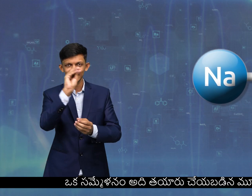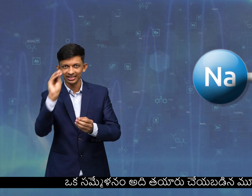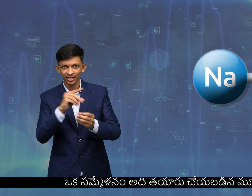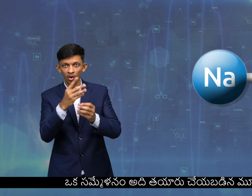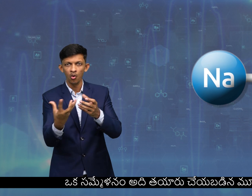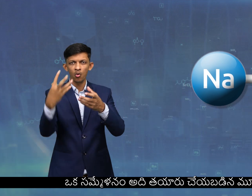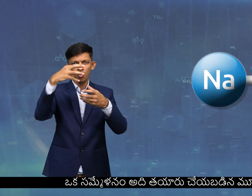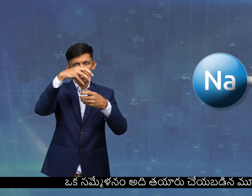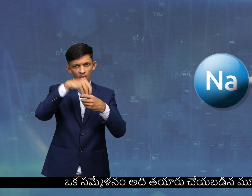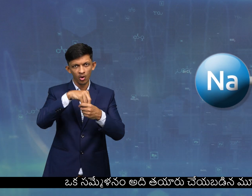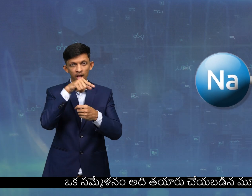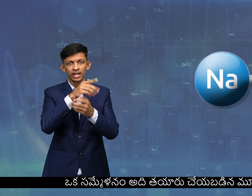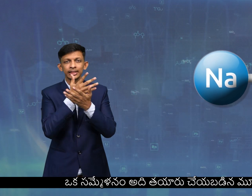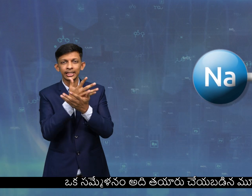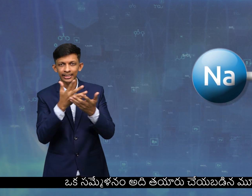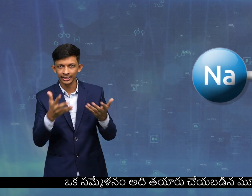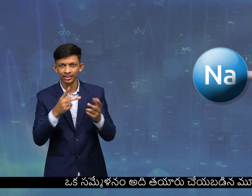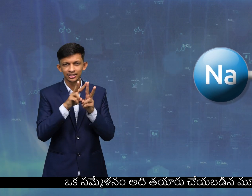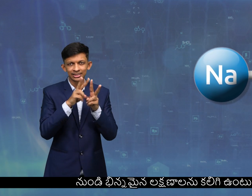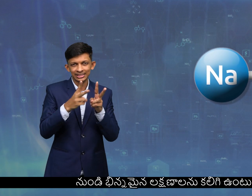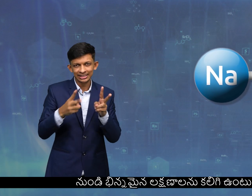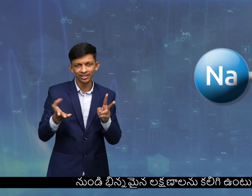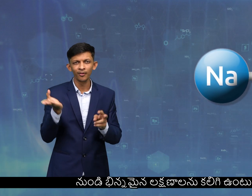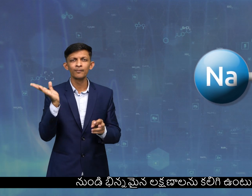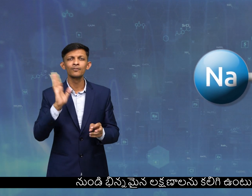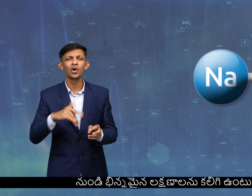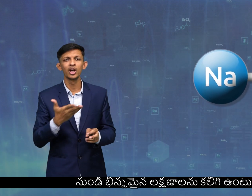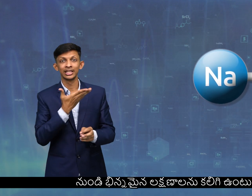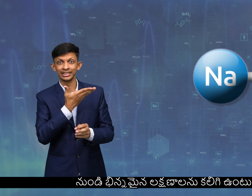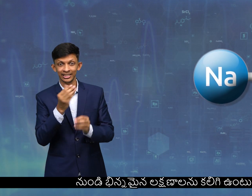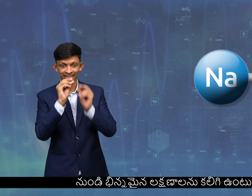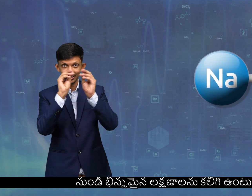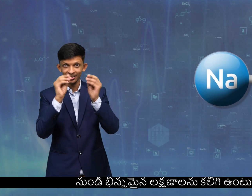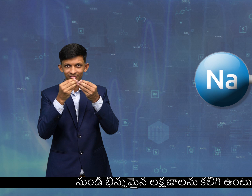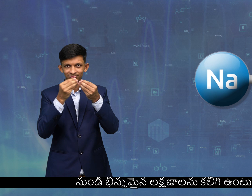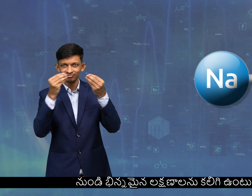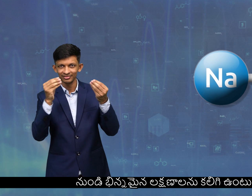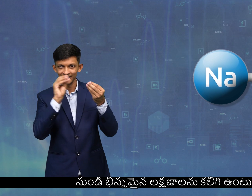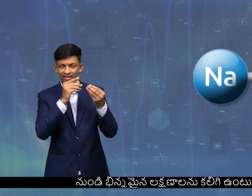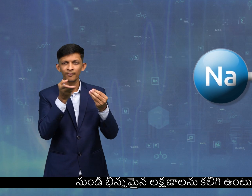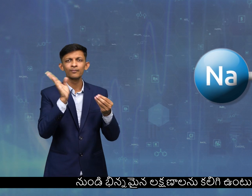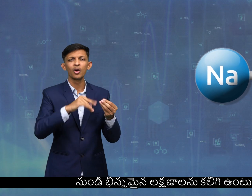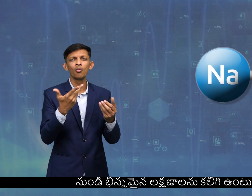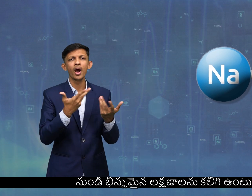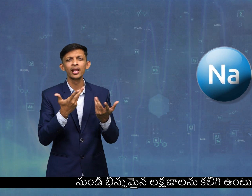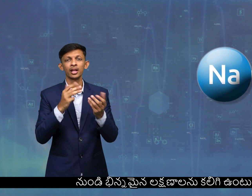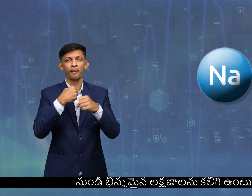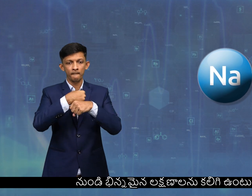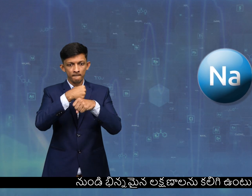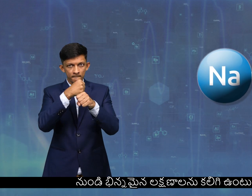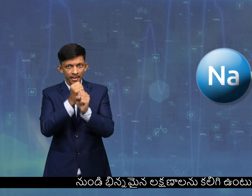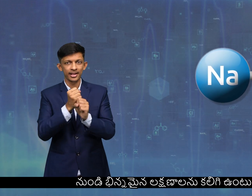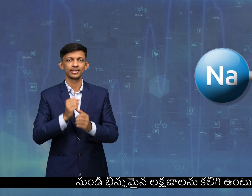ఒక సమ్మేళనం అది తయారు చేయబడిన మూలకాల నుండి భిన్నమైన లక్షణాలను కలిగి ఉంటుంది.